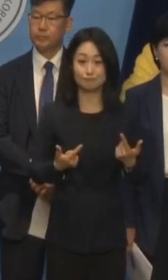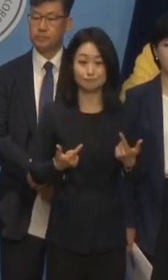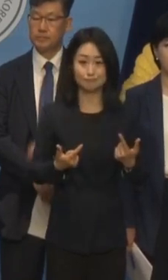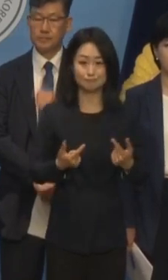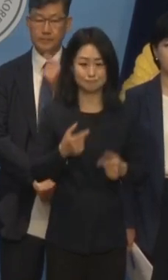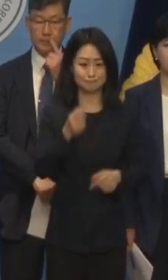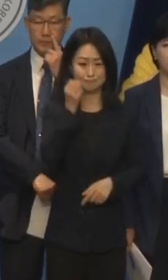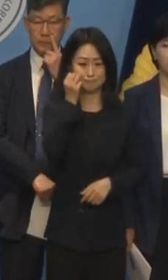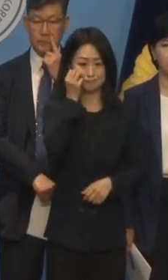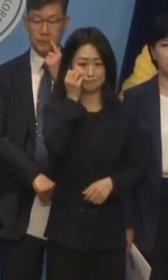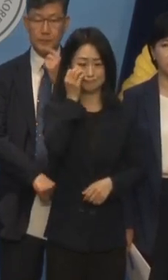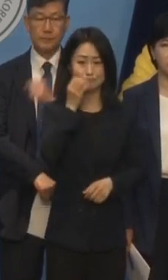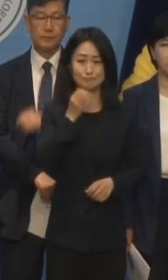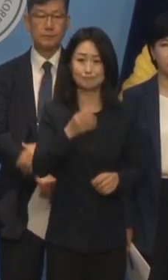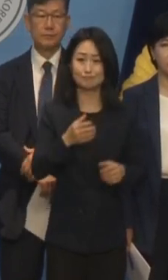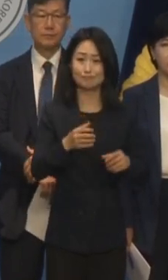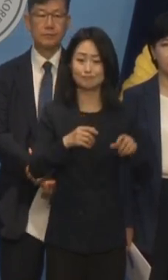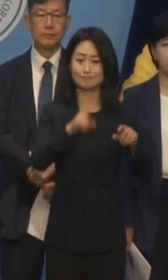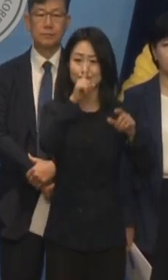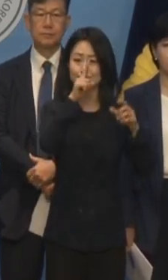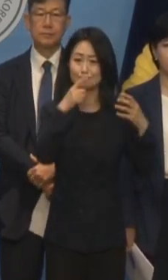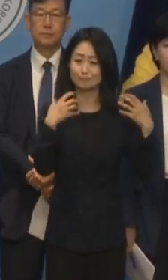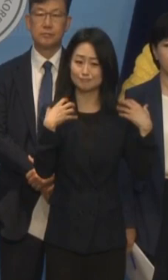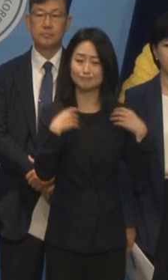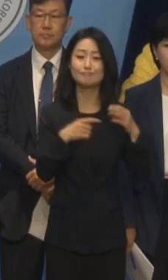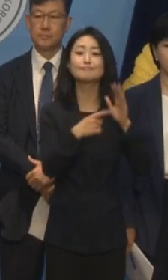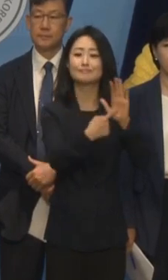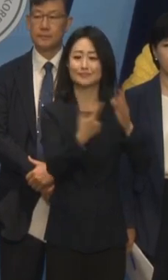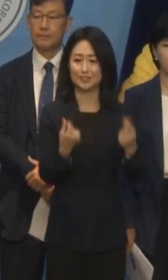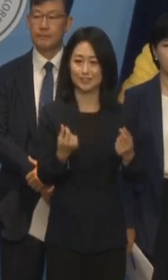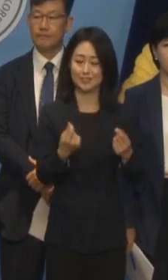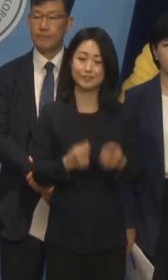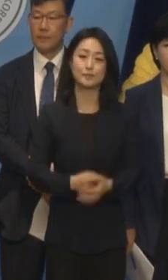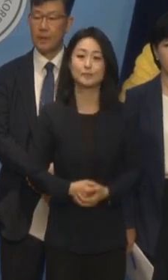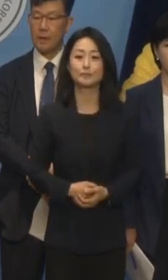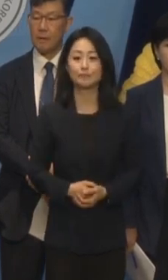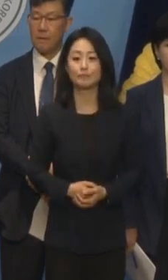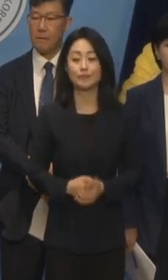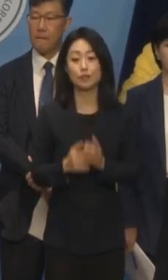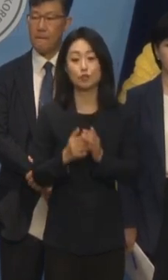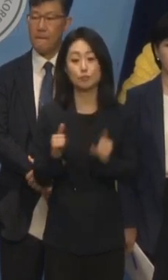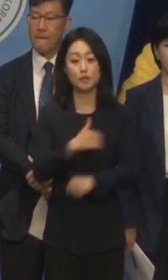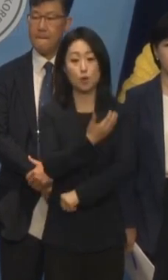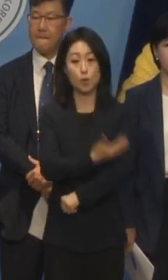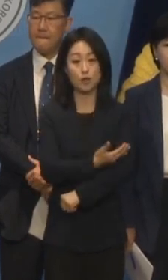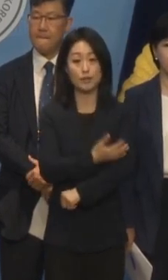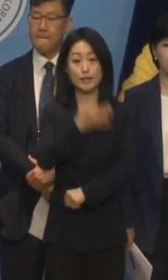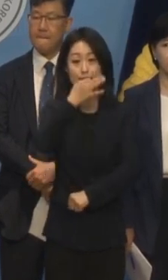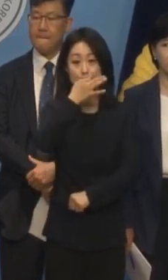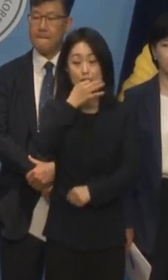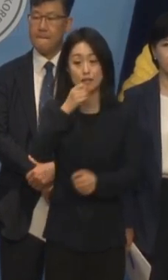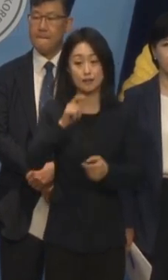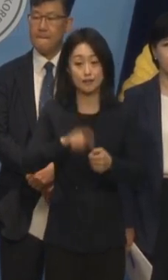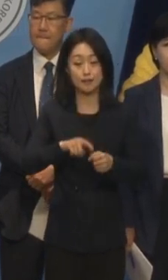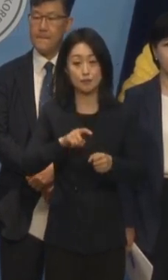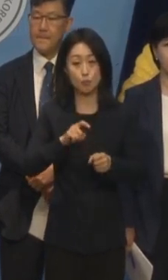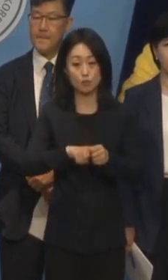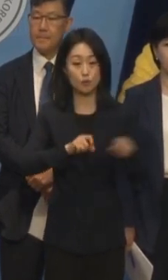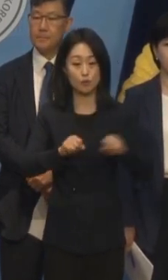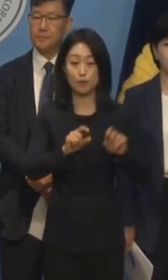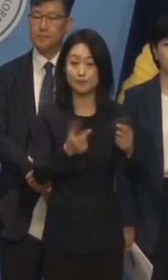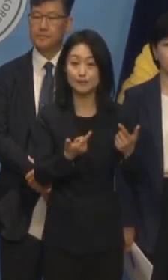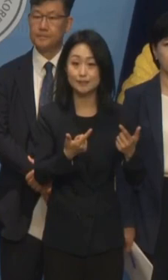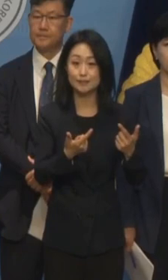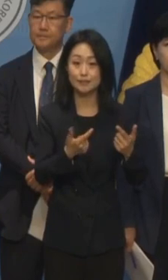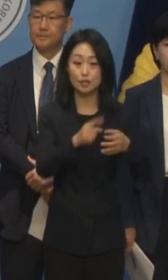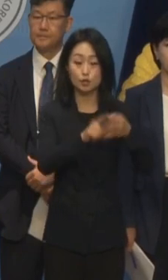위선 정권이라는 점만 더 뚜렷하게 보여졌습니다. 국민의 권리와 이익이 아닌 윤석열